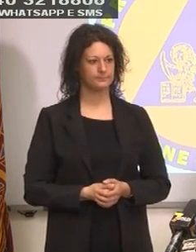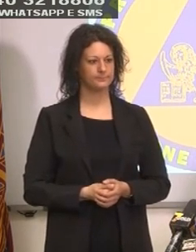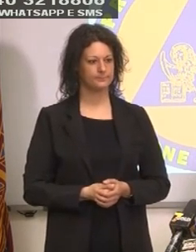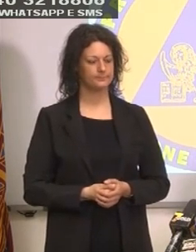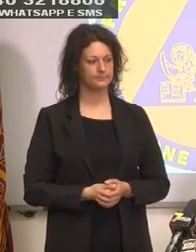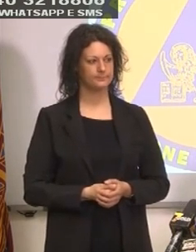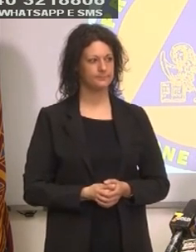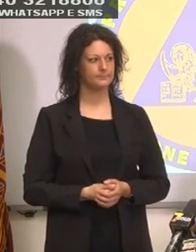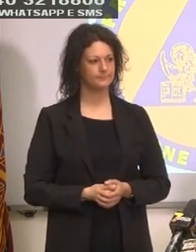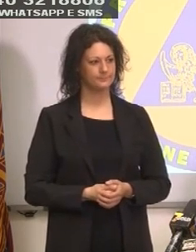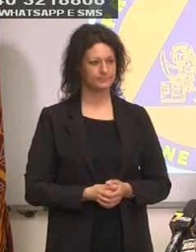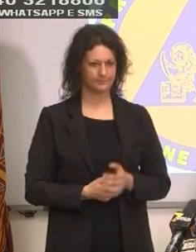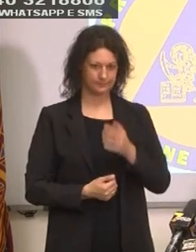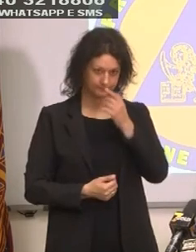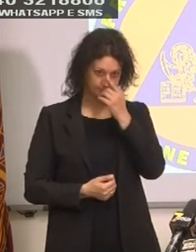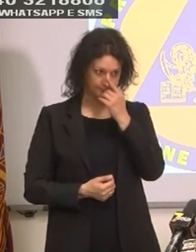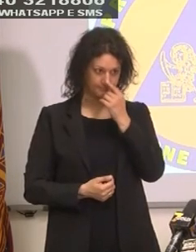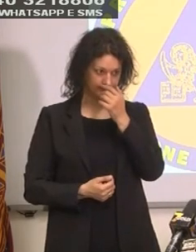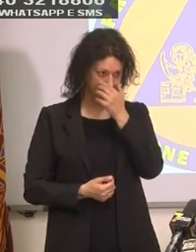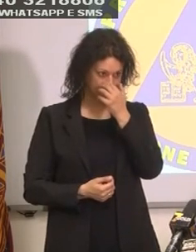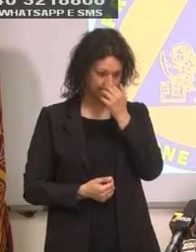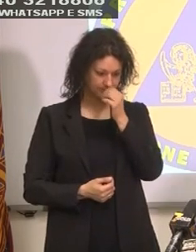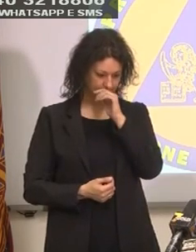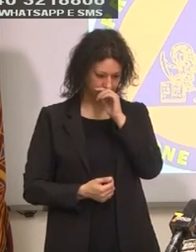Van Zan Fois.